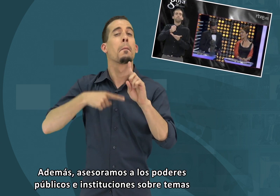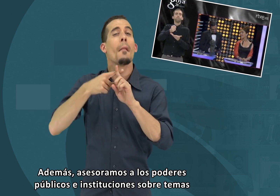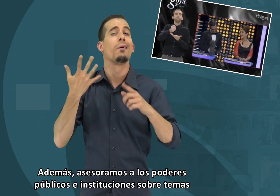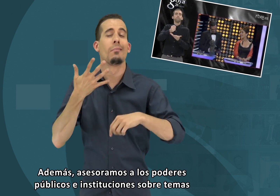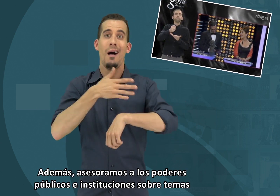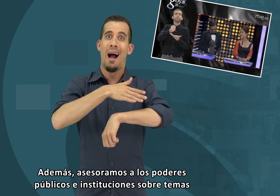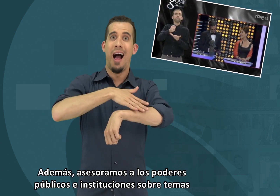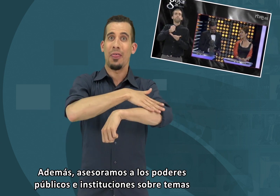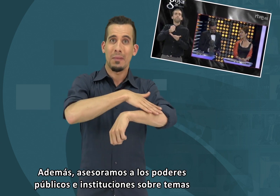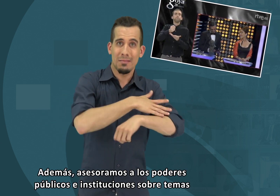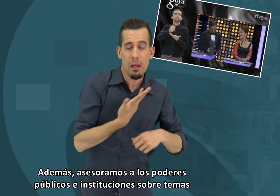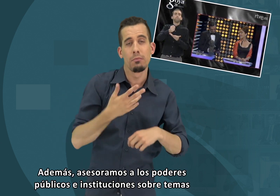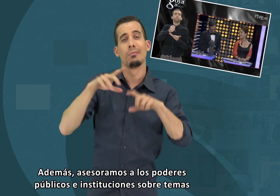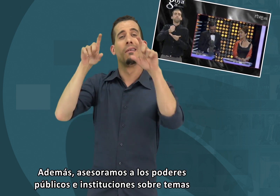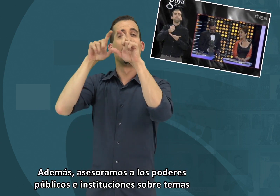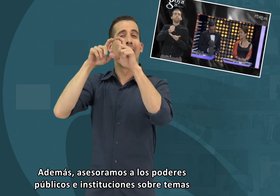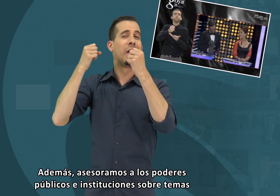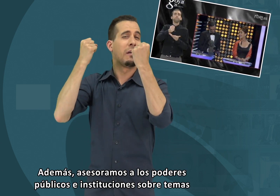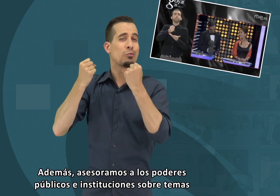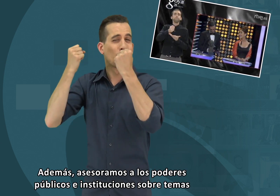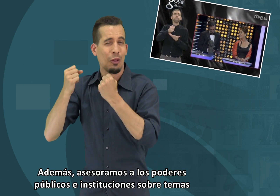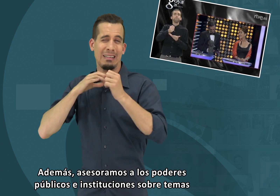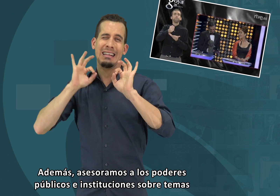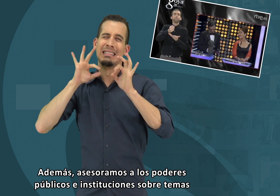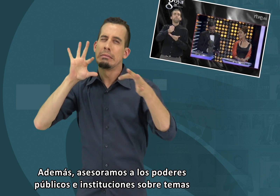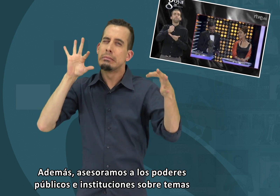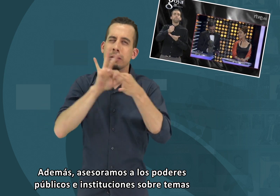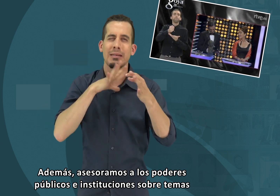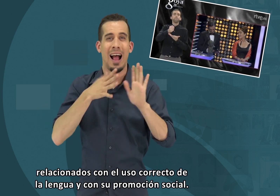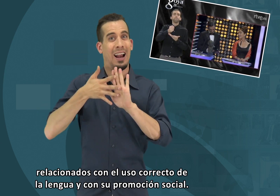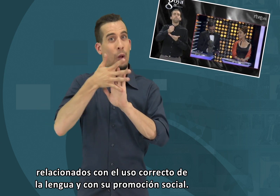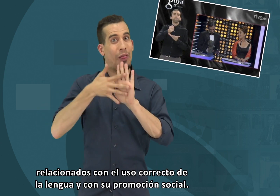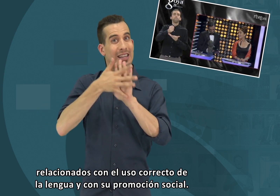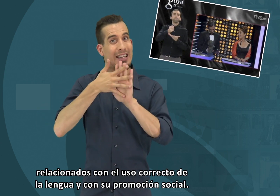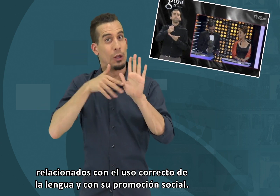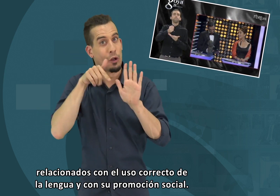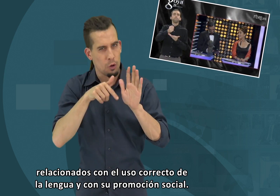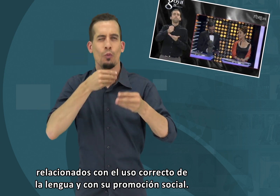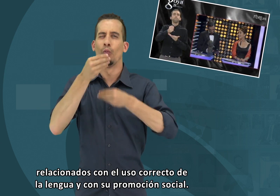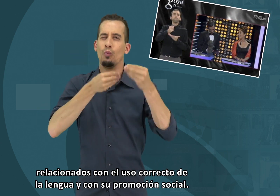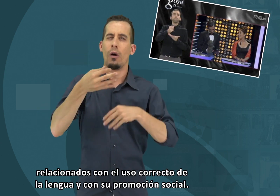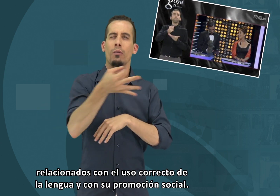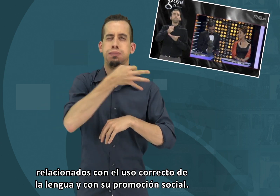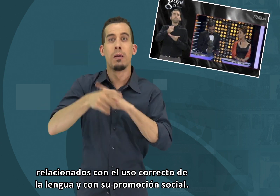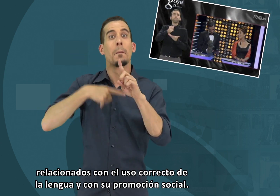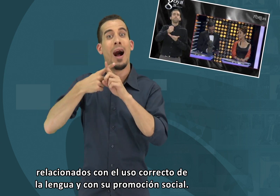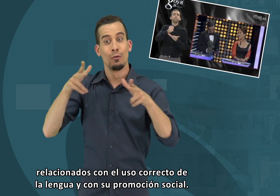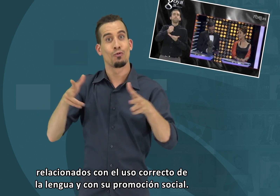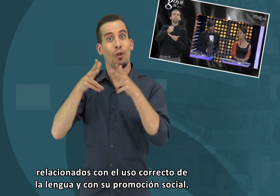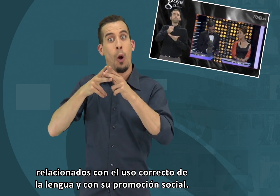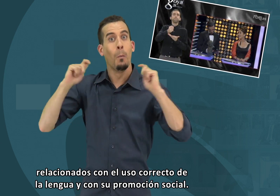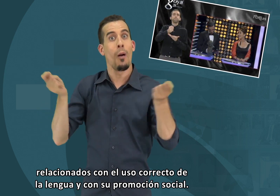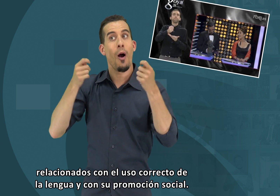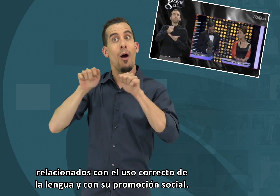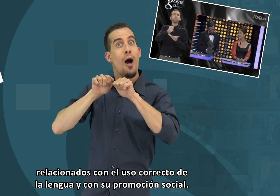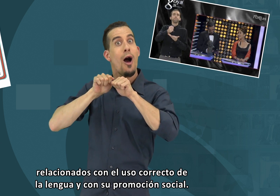Además, asesoramos a los poderes públicos e instituciones sobre temas relacionados con el uso correcto de la lengua y con